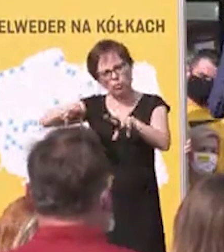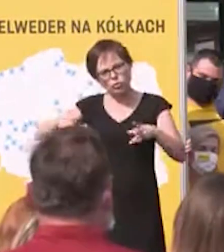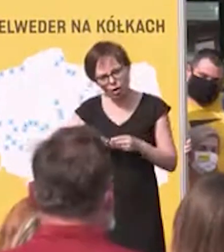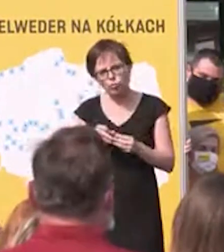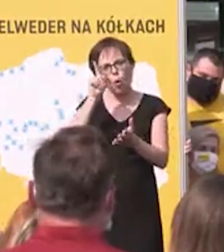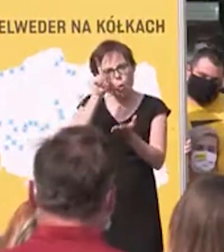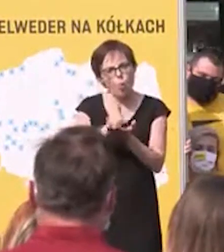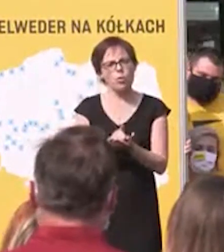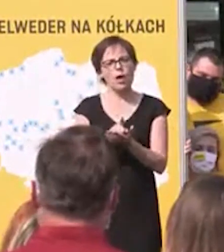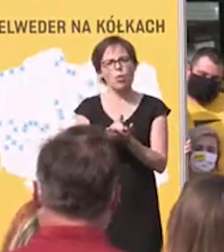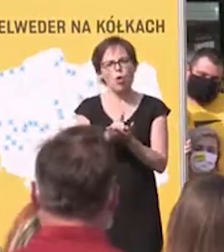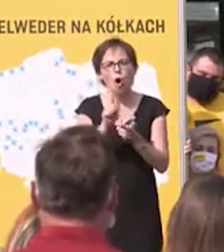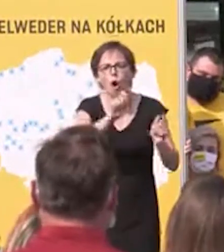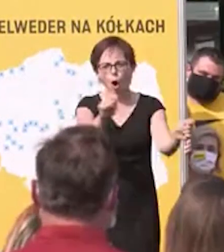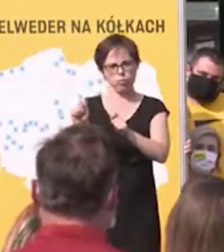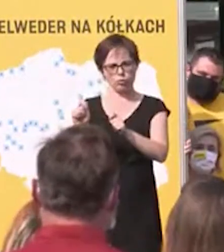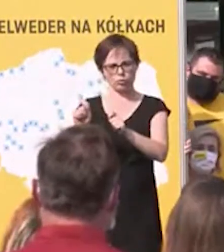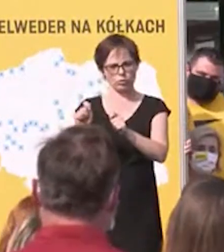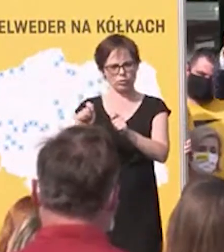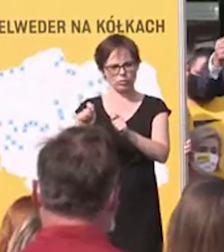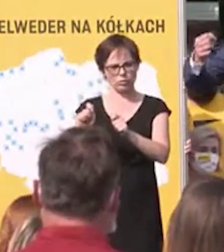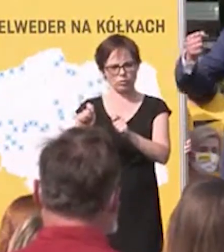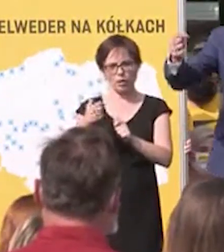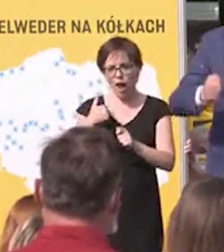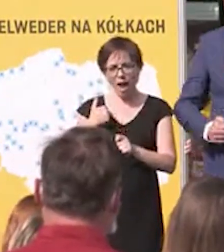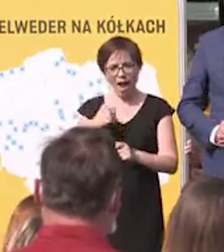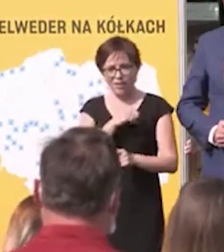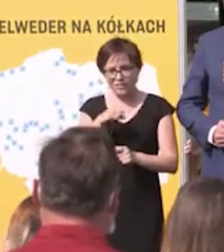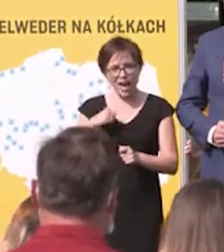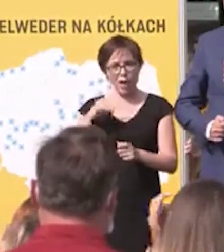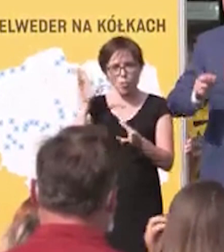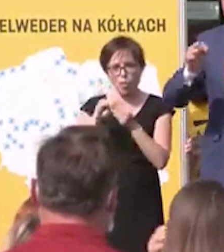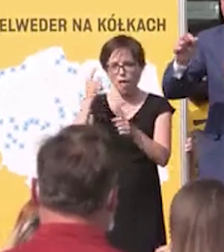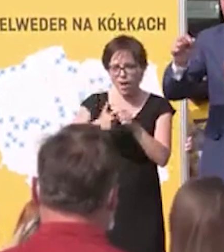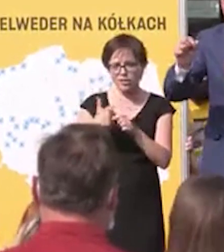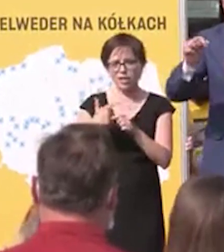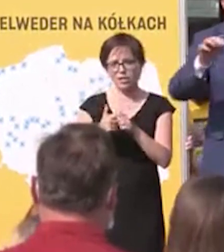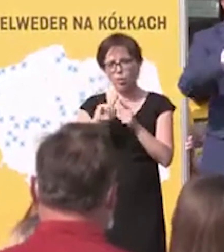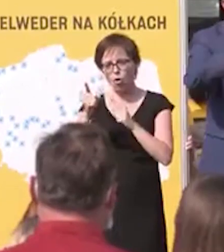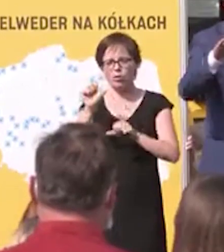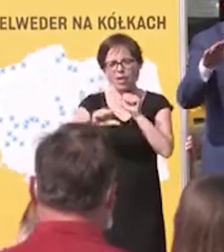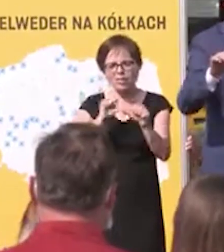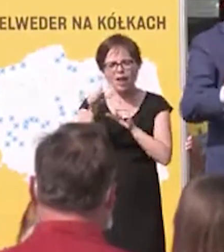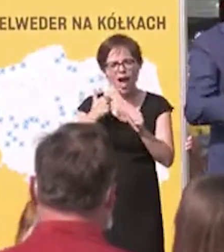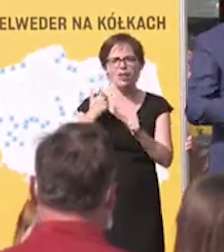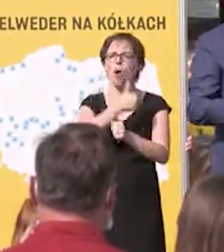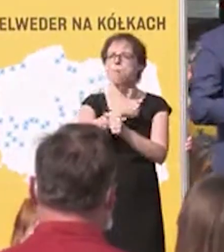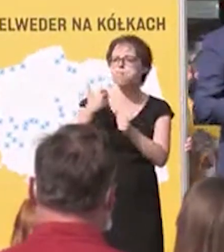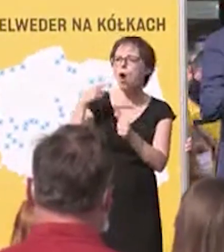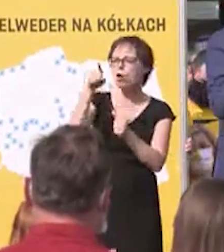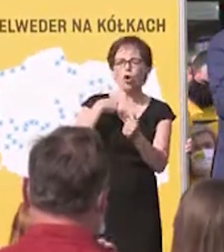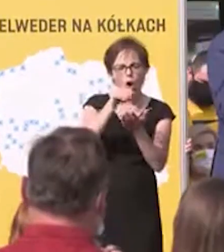się obudzić coś, co mi samemu po 20 paru latach opisywania Polski wydawało się już być bezpowrotnie